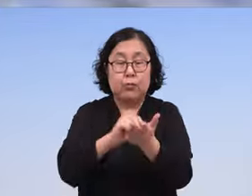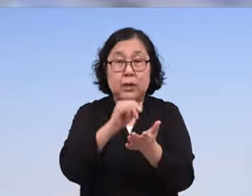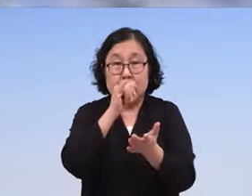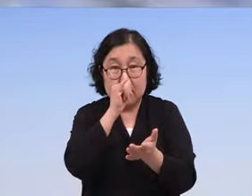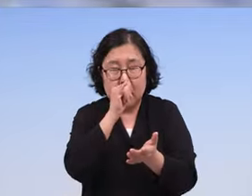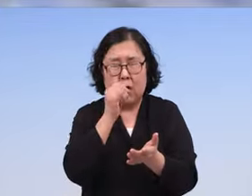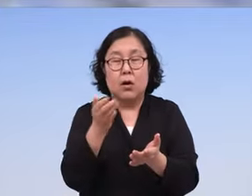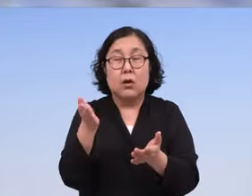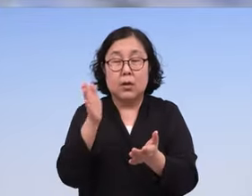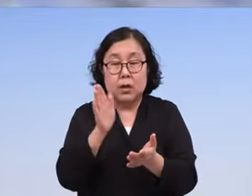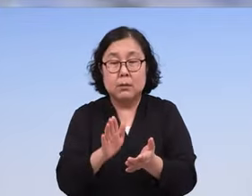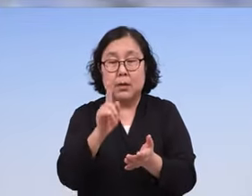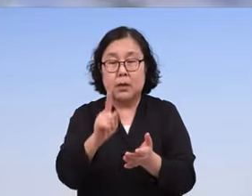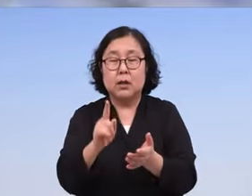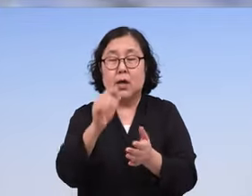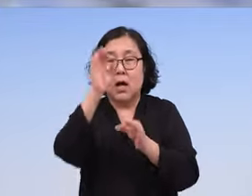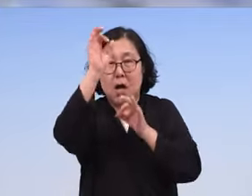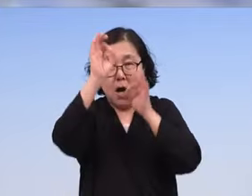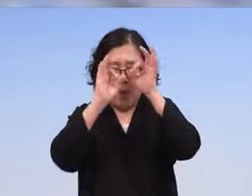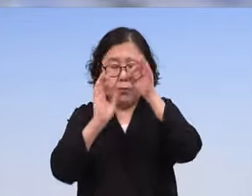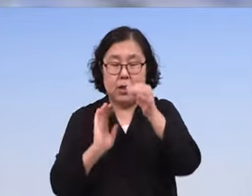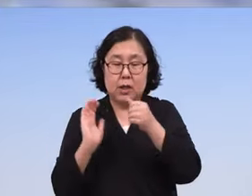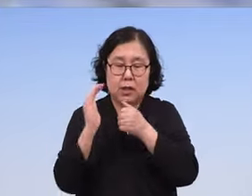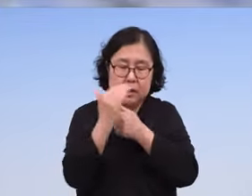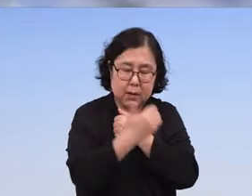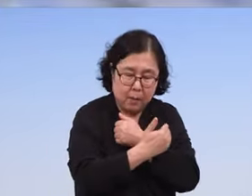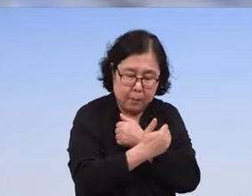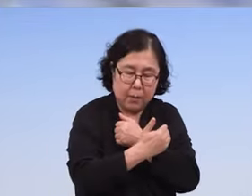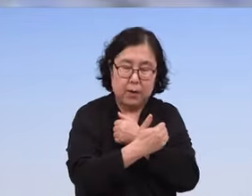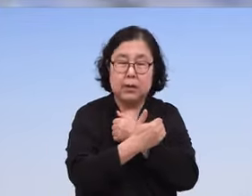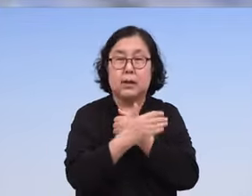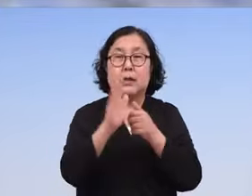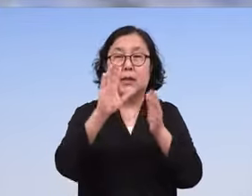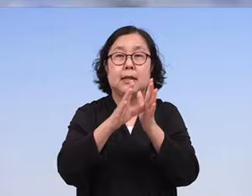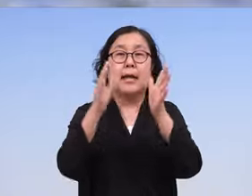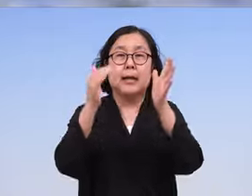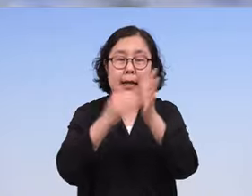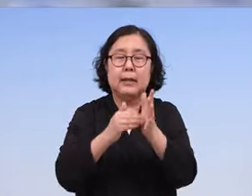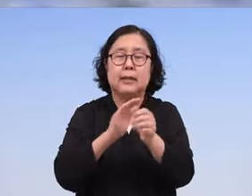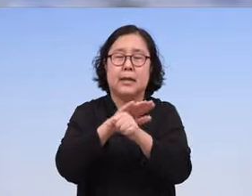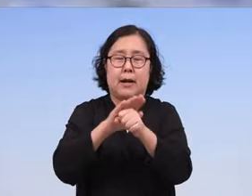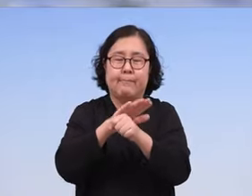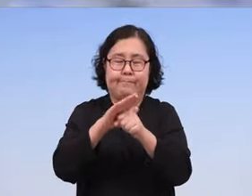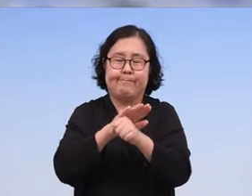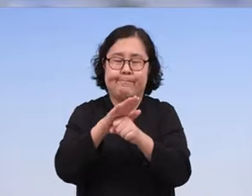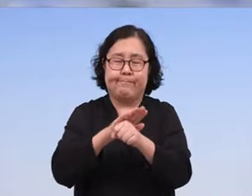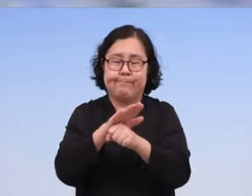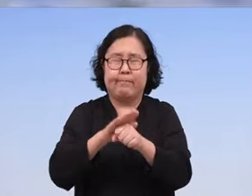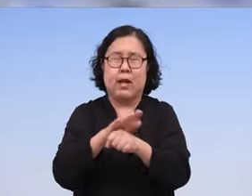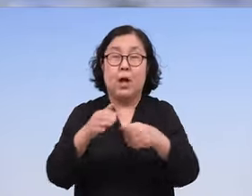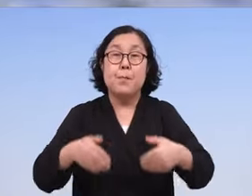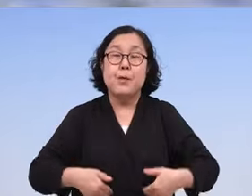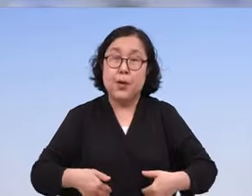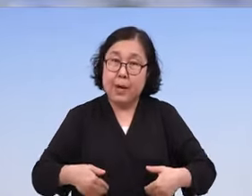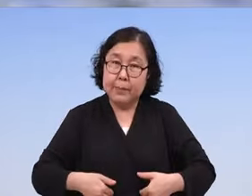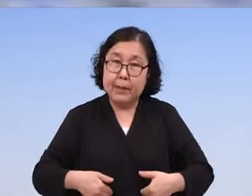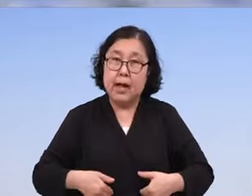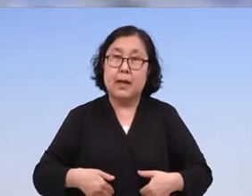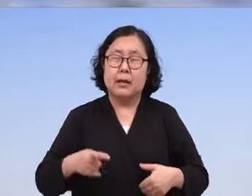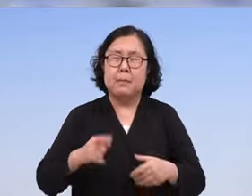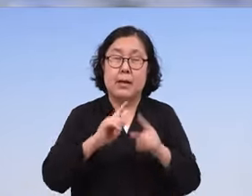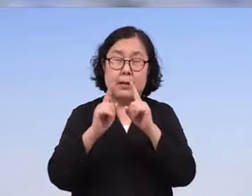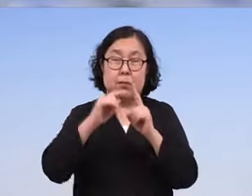명백히 문제가 있는 사람이에요. 문제가 있는 그 사람의 허물이 덮어질 때까지 사랑하라는 거예요. 이 말씀으로